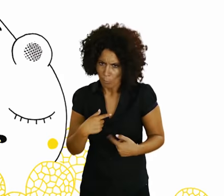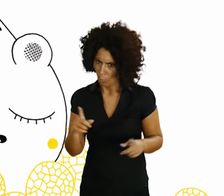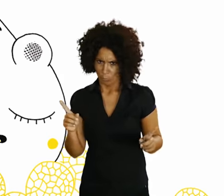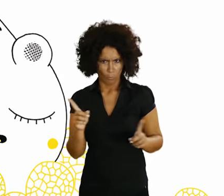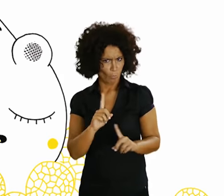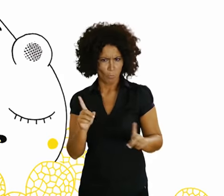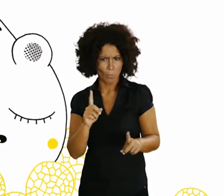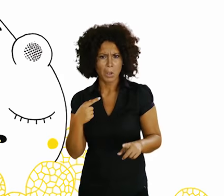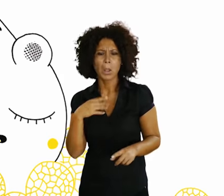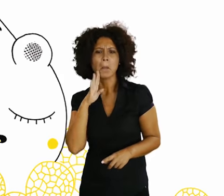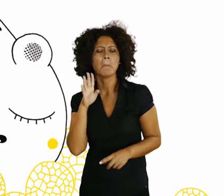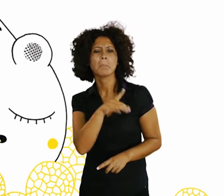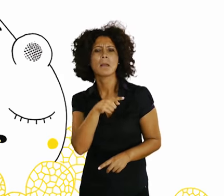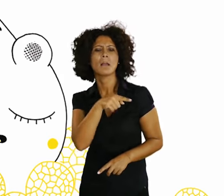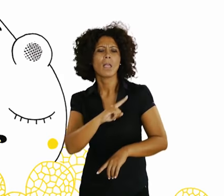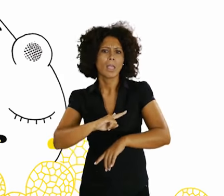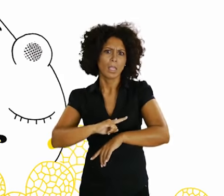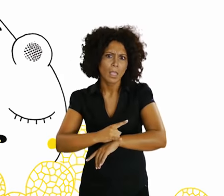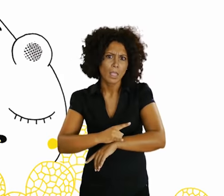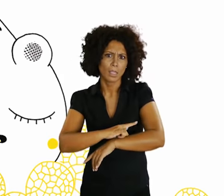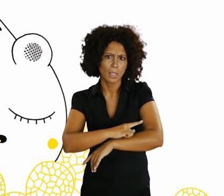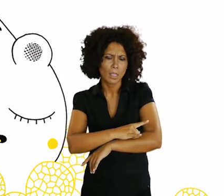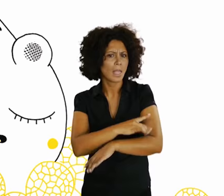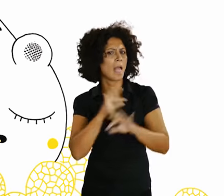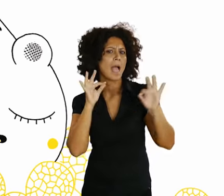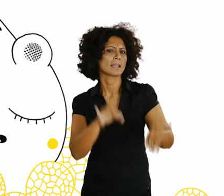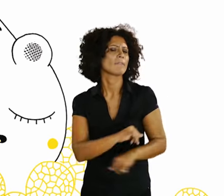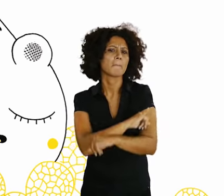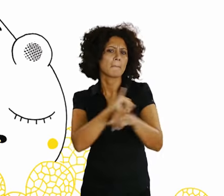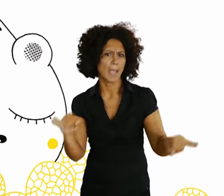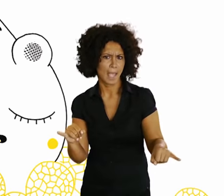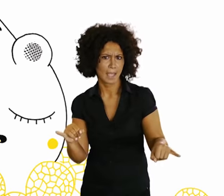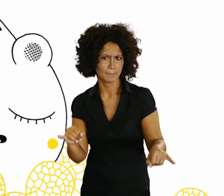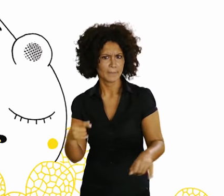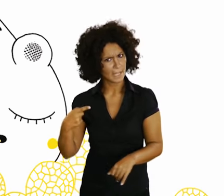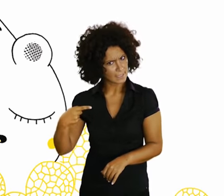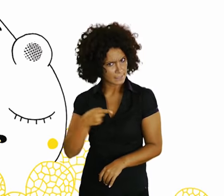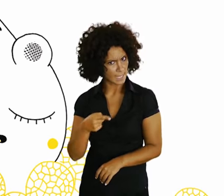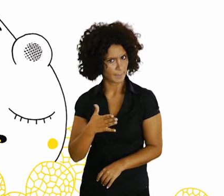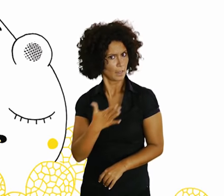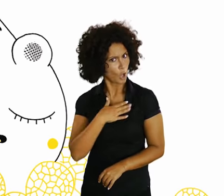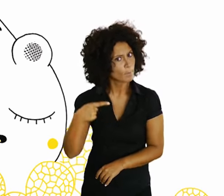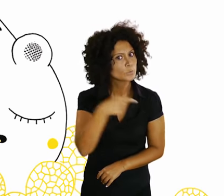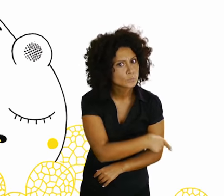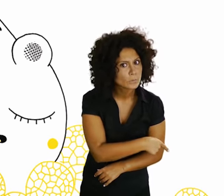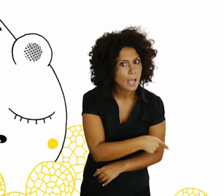No, io le ho solo detto che striscia, striscia e non arriva mai. È stato